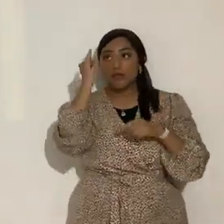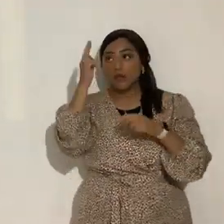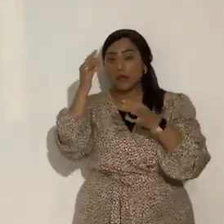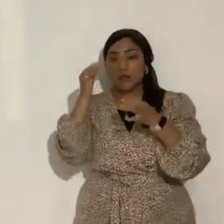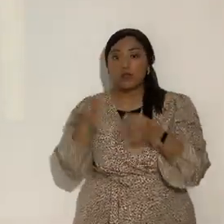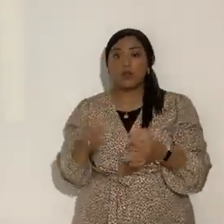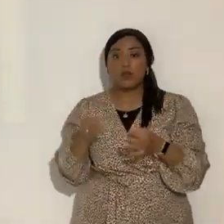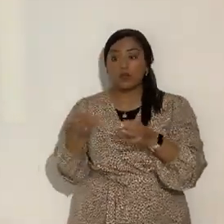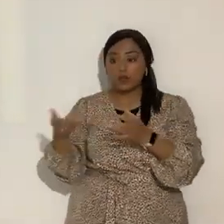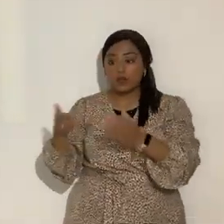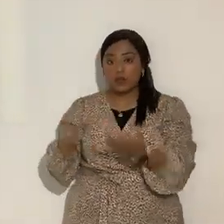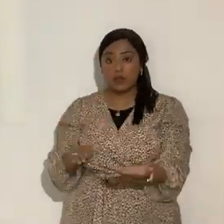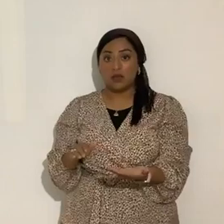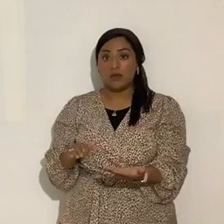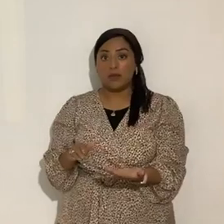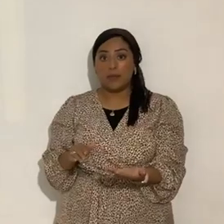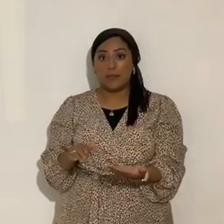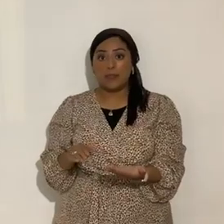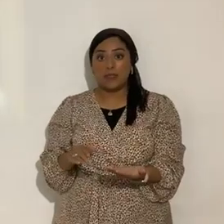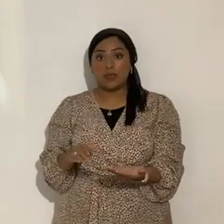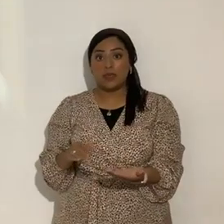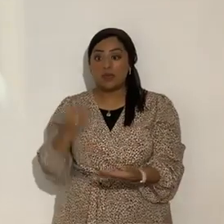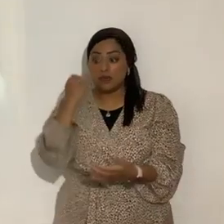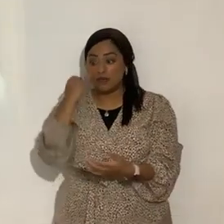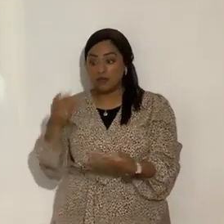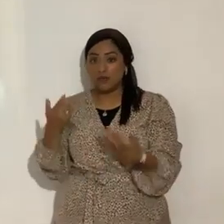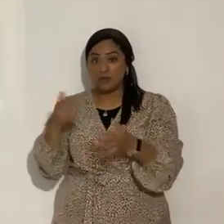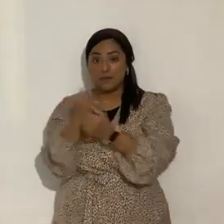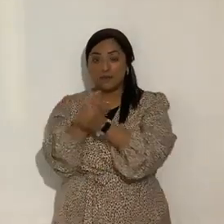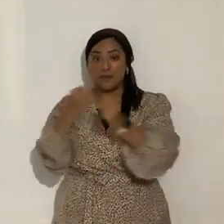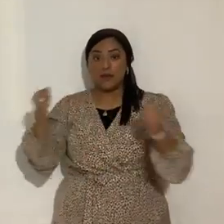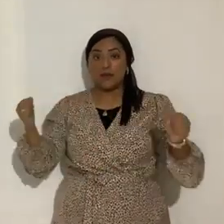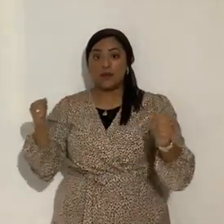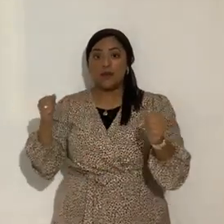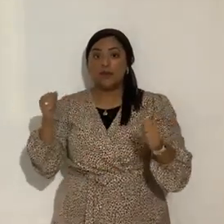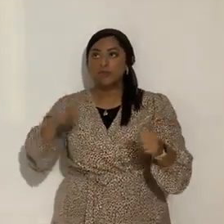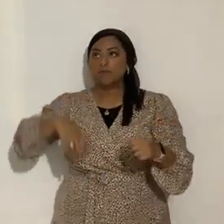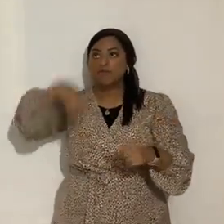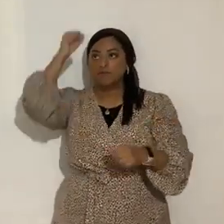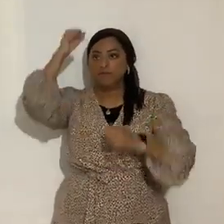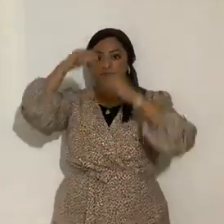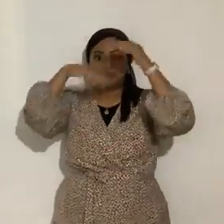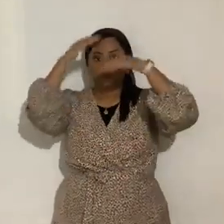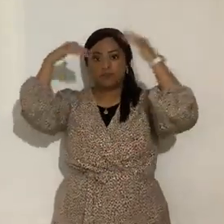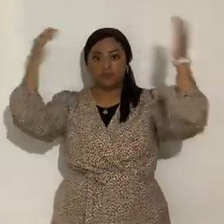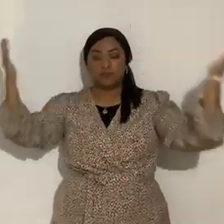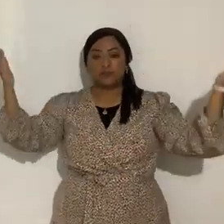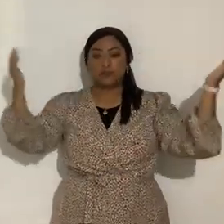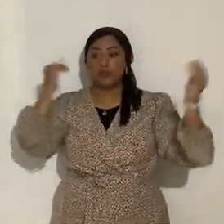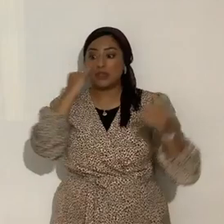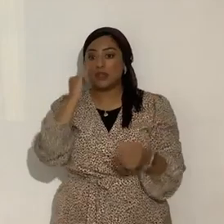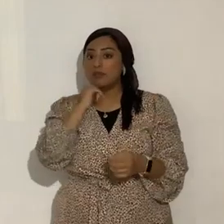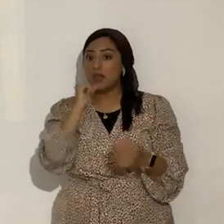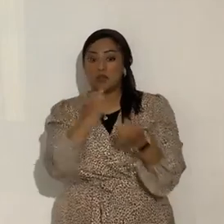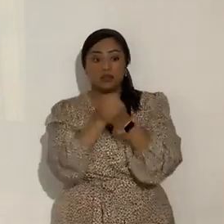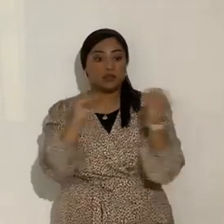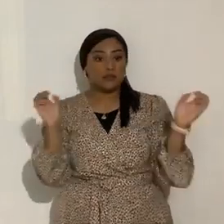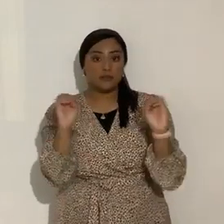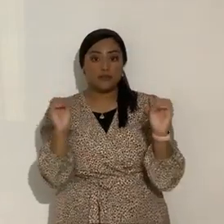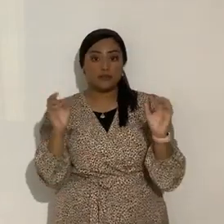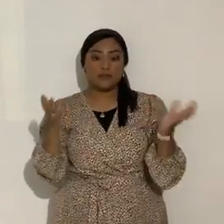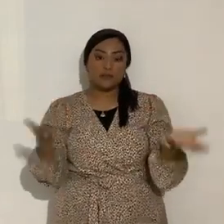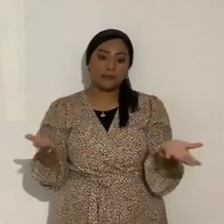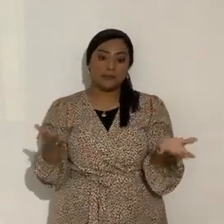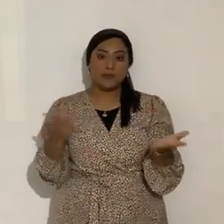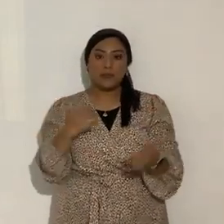que se muera, y si es salvo, ya recogerlo allá en el cielo, aleluya, y si no es salvo, pues más